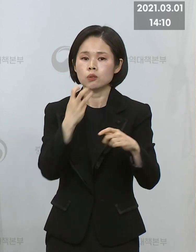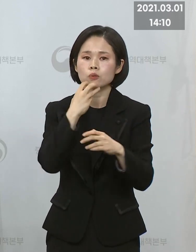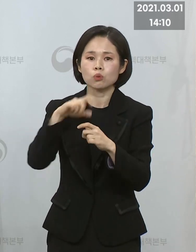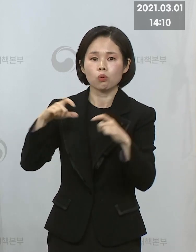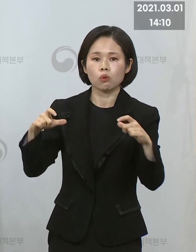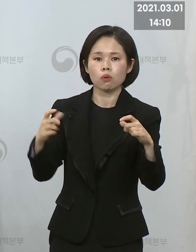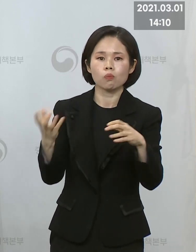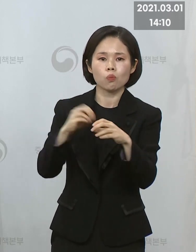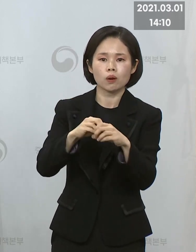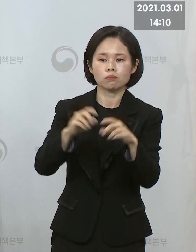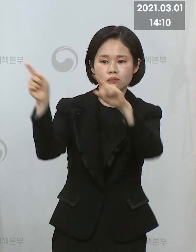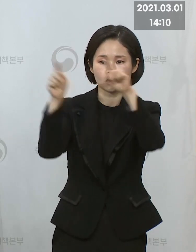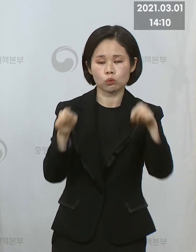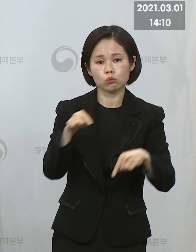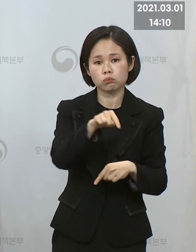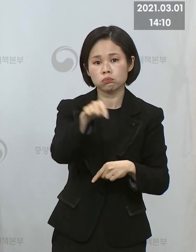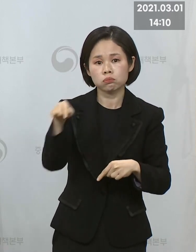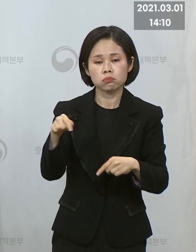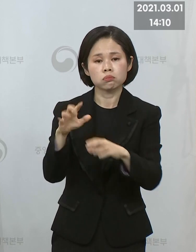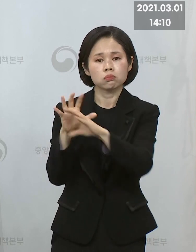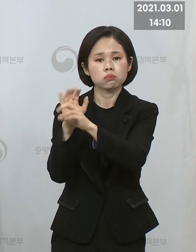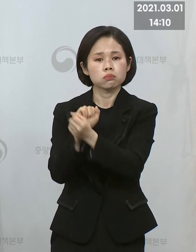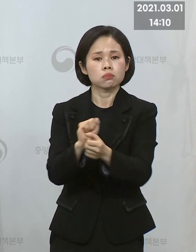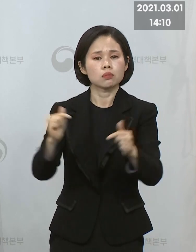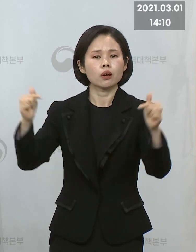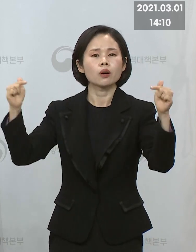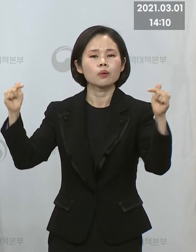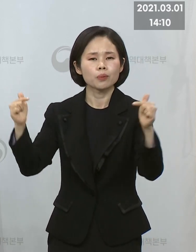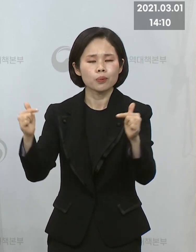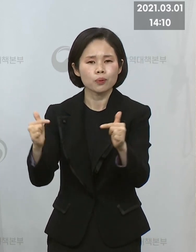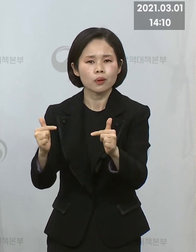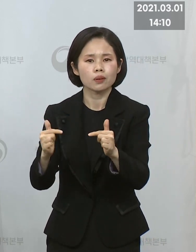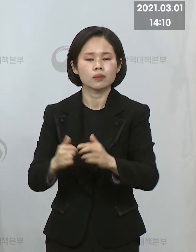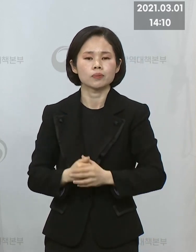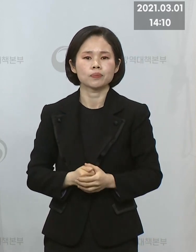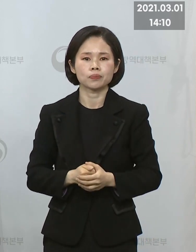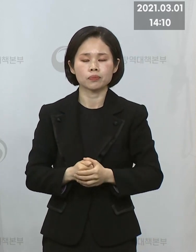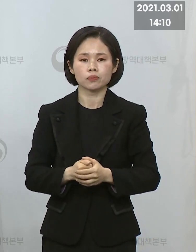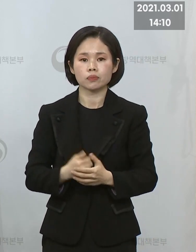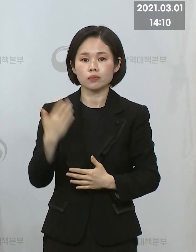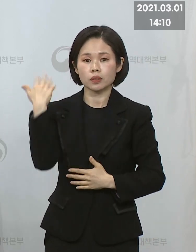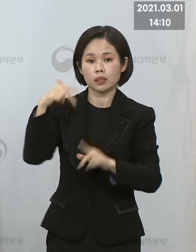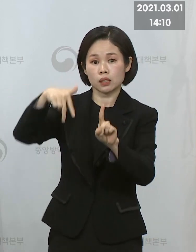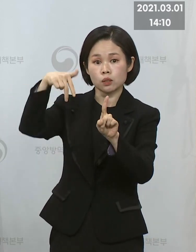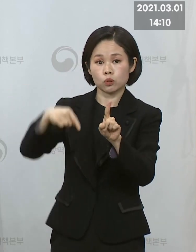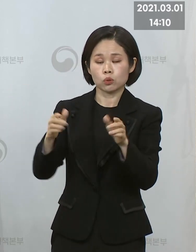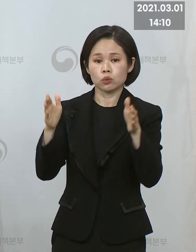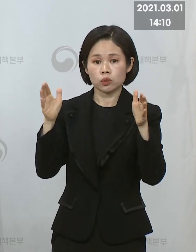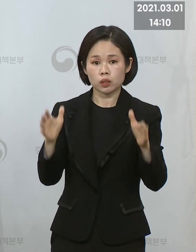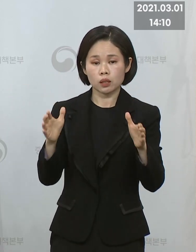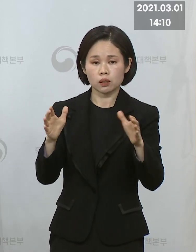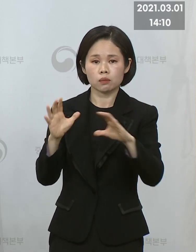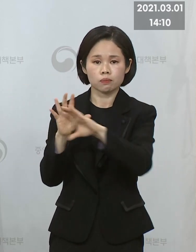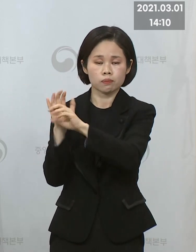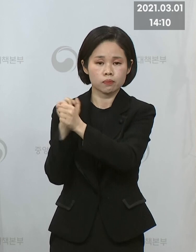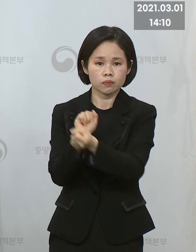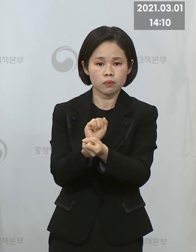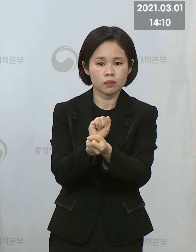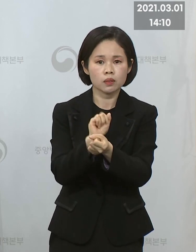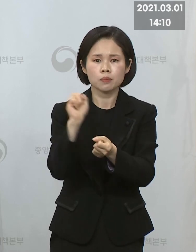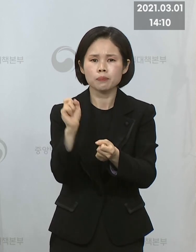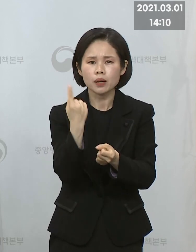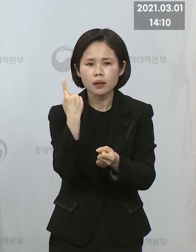수도권을 포함하여 전국적으로 발생이 감소하였습니다. 지난 한 주 동안에 발생한